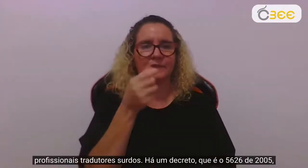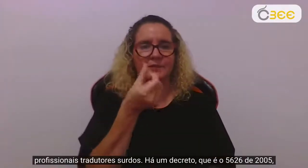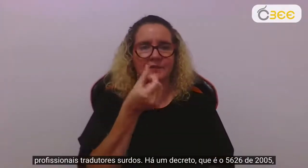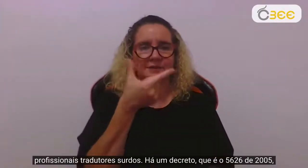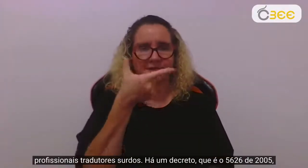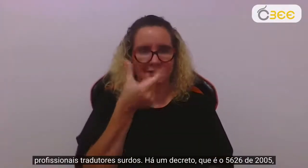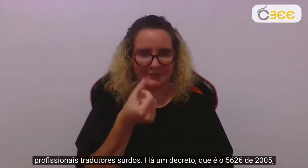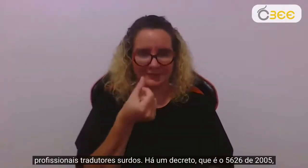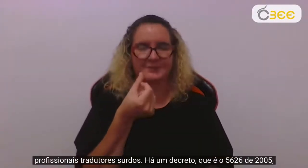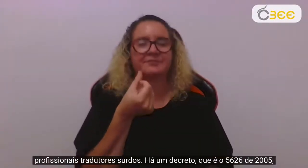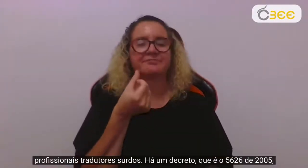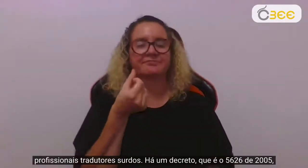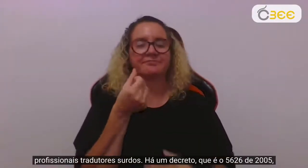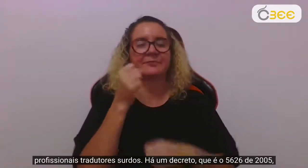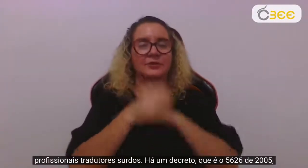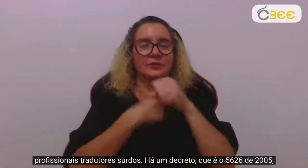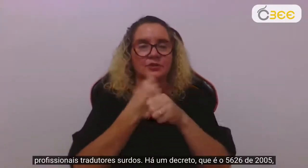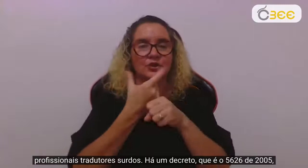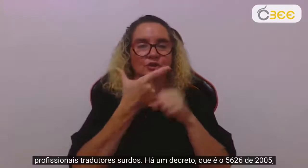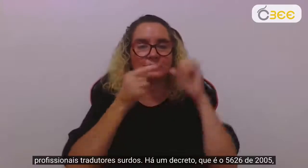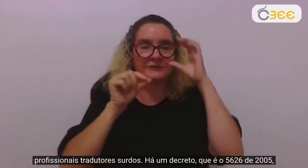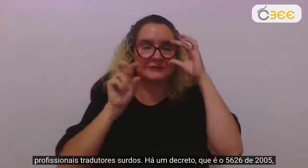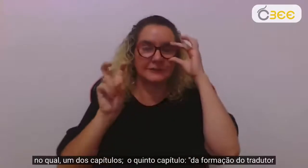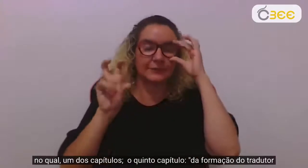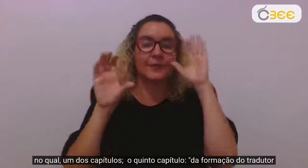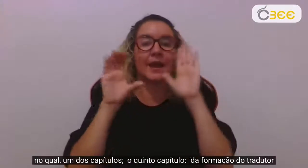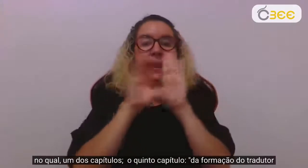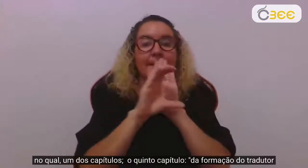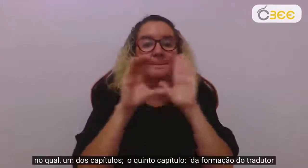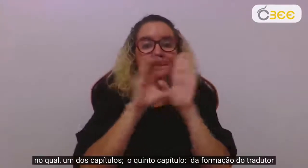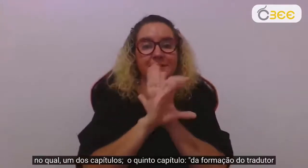o 5626 de 2005,